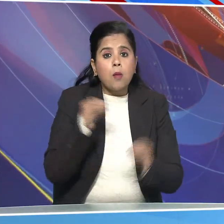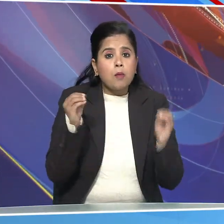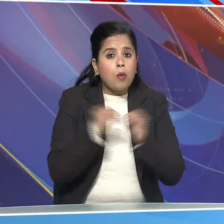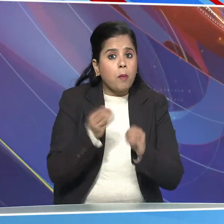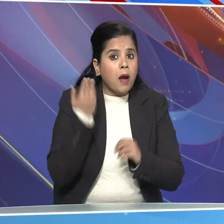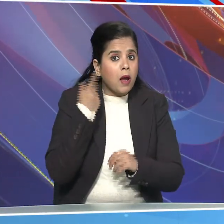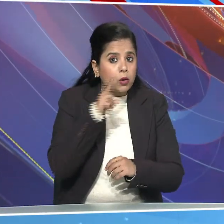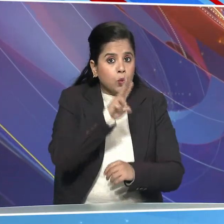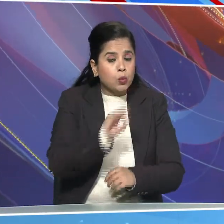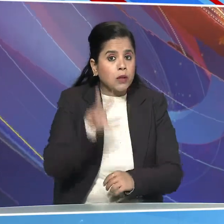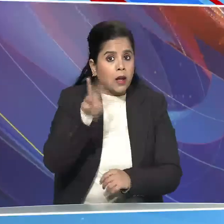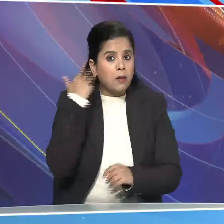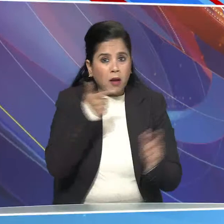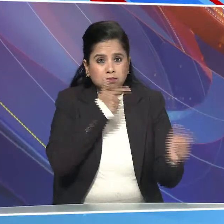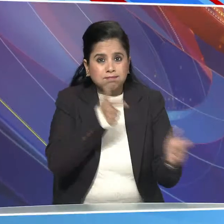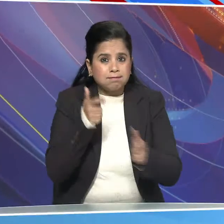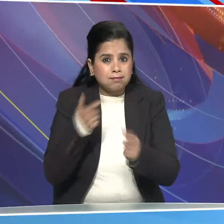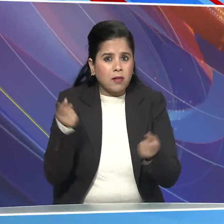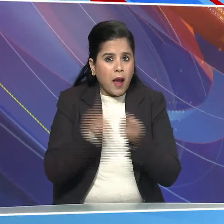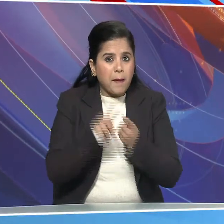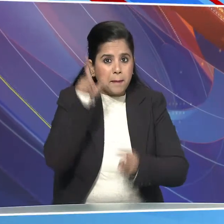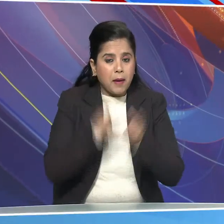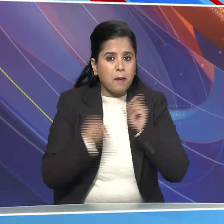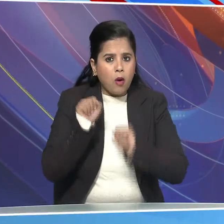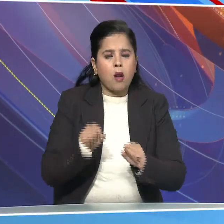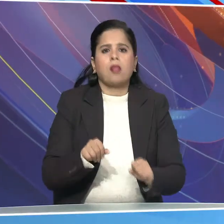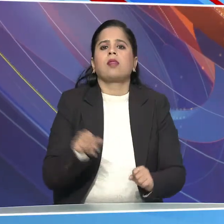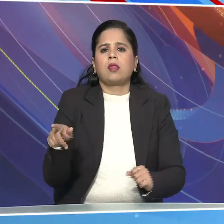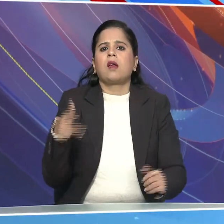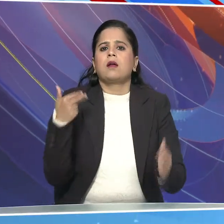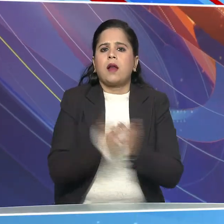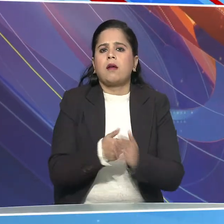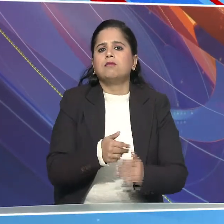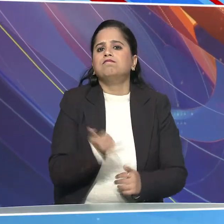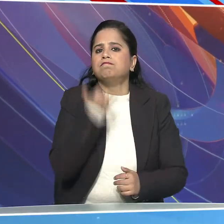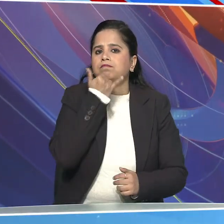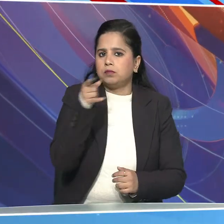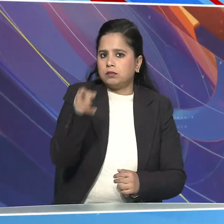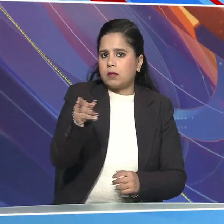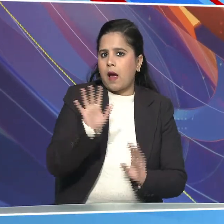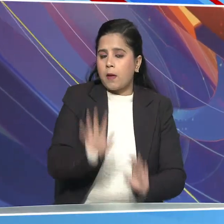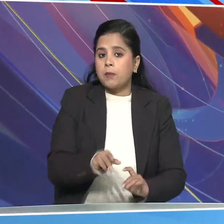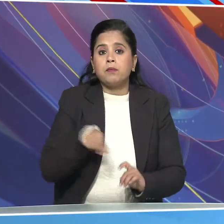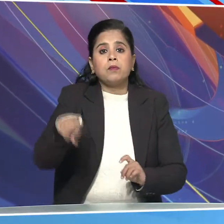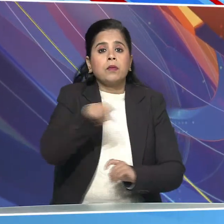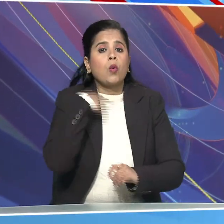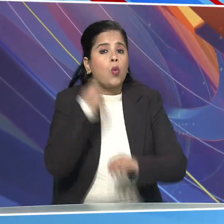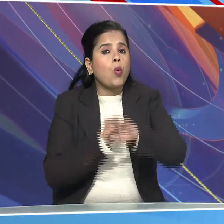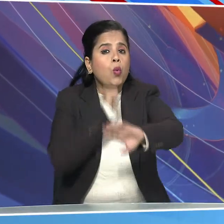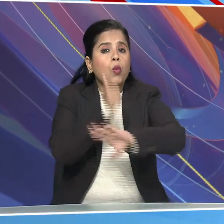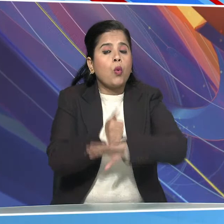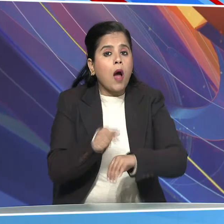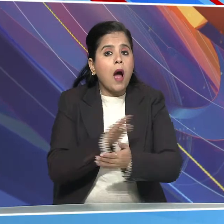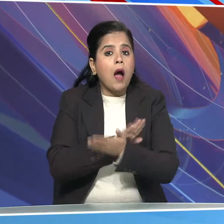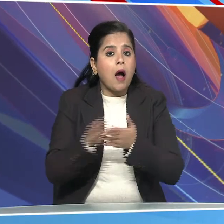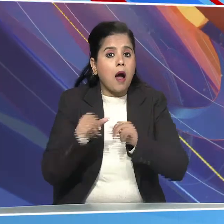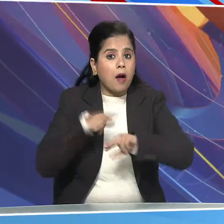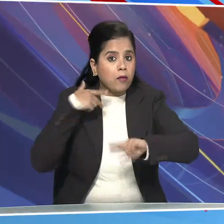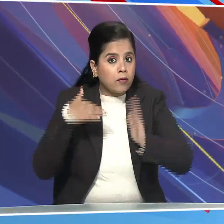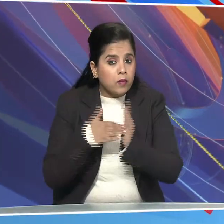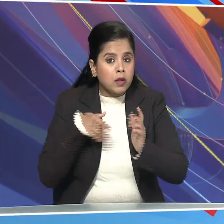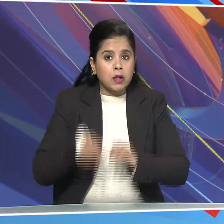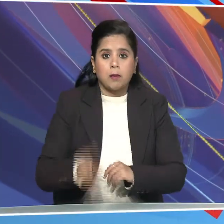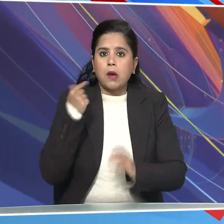2008 के आतंकी हमले के लिए जिम्मेदार पाया गया था इसके स्थापना करने वाले हाफ़िज़ सईद को